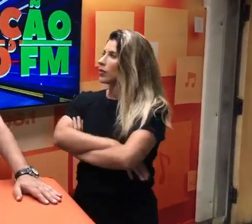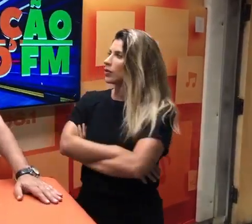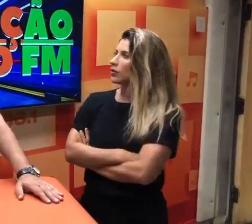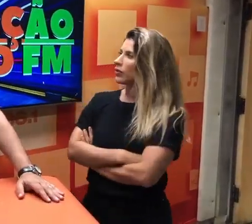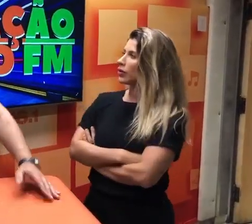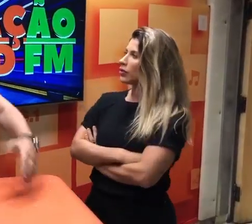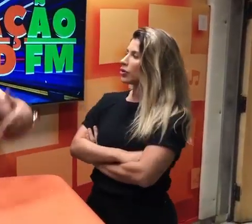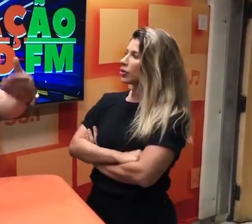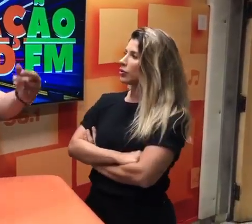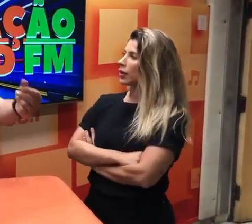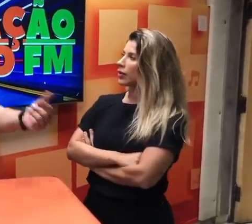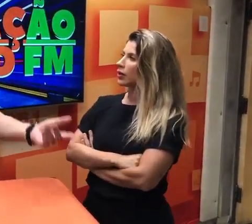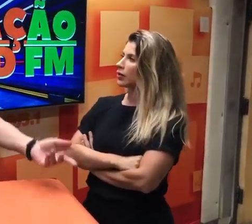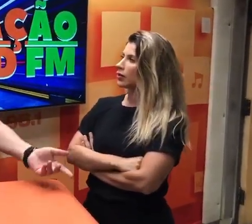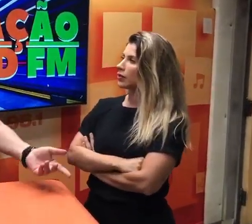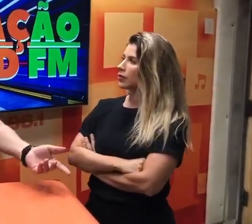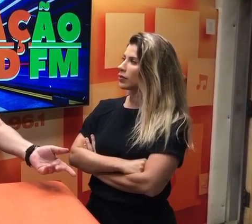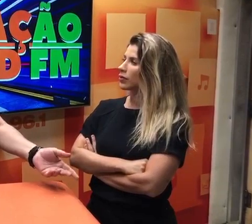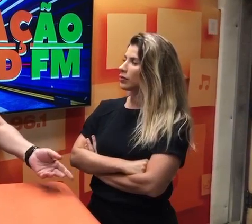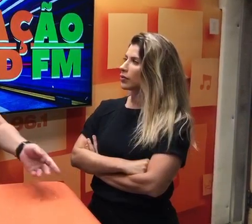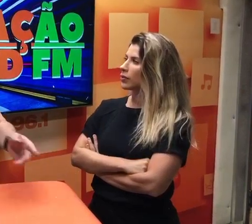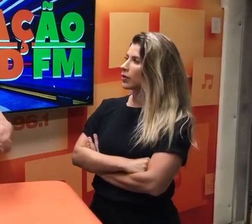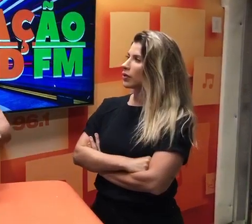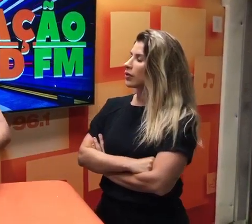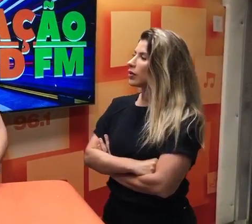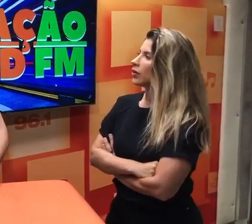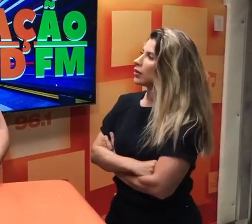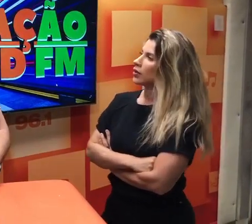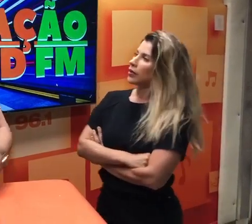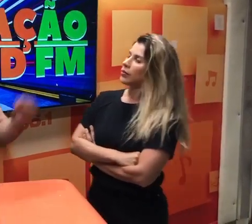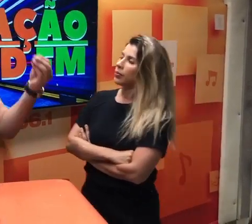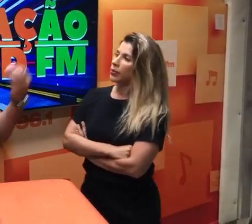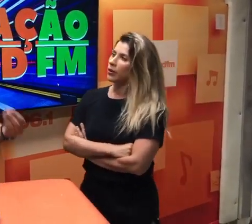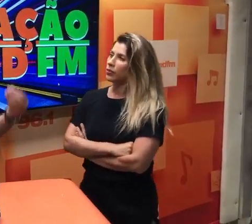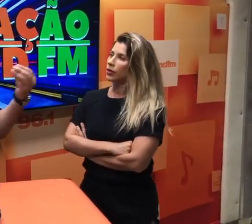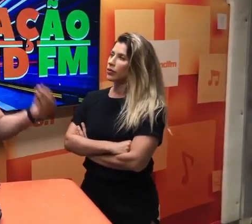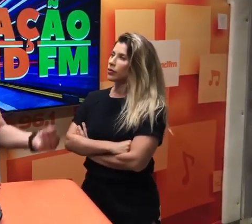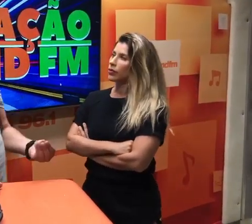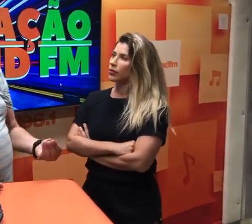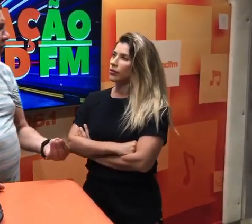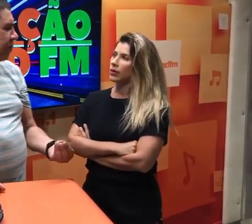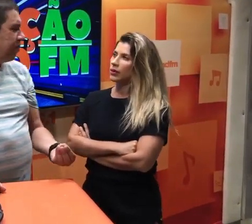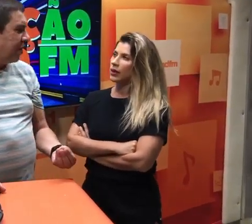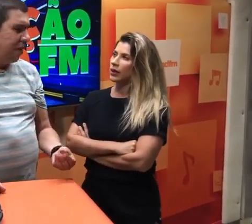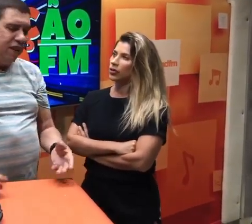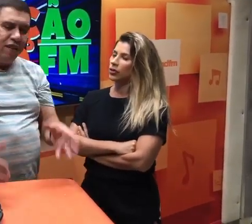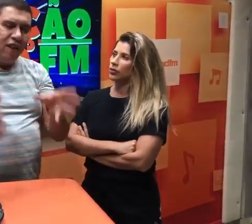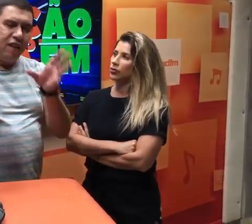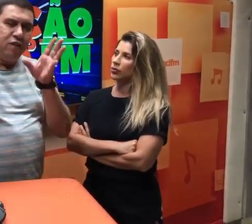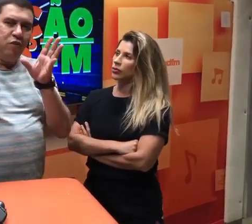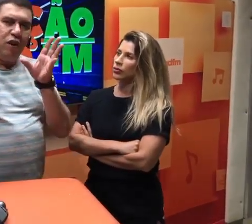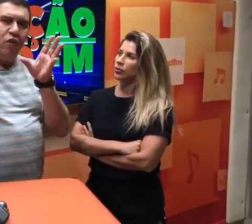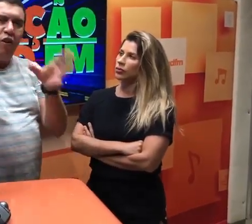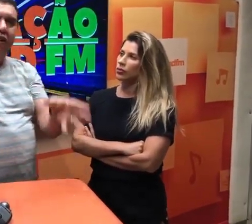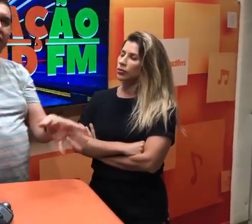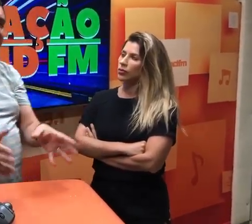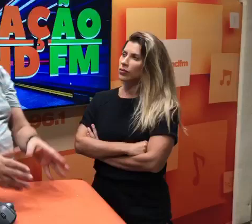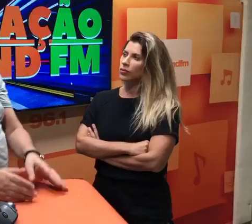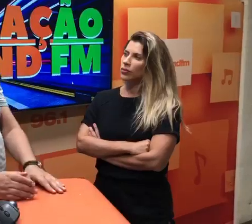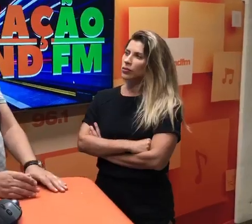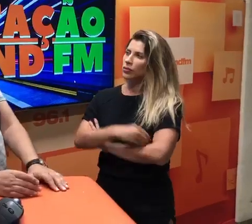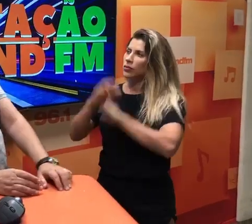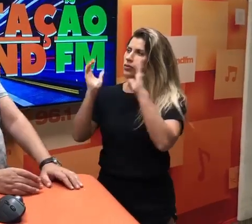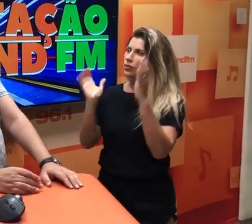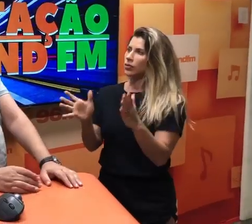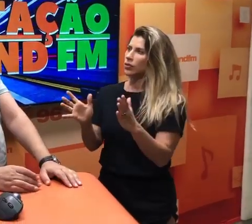tem jeito, porque Vixe não tem Maria. Poder econômico para isso. Você imagina uma cidade que tem a sua cota de